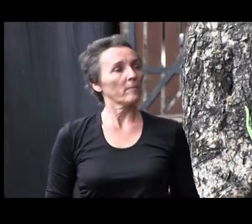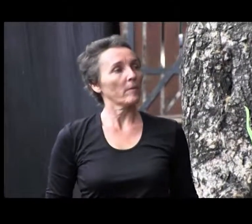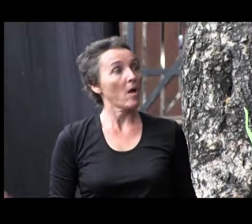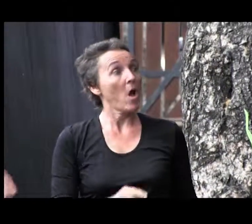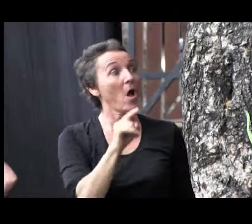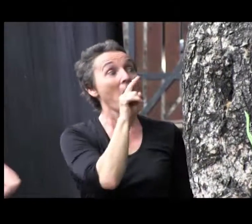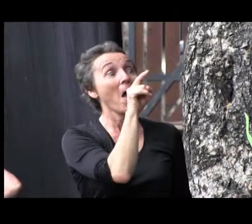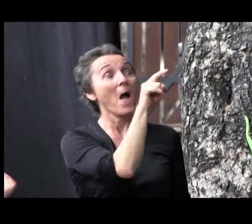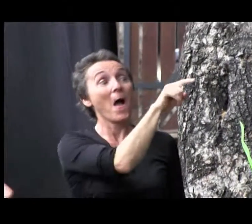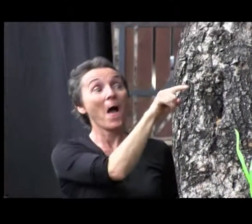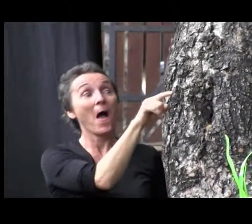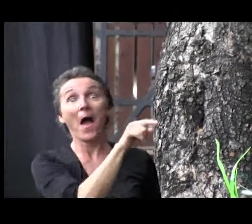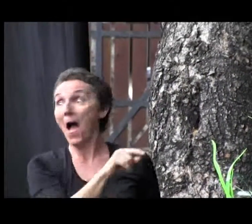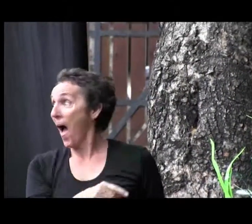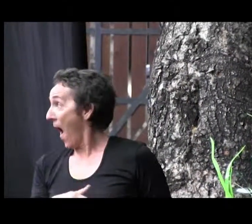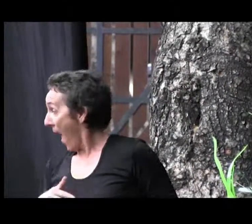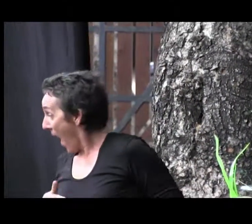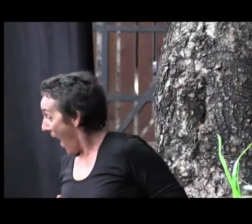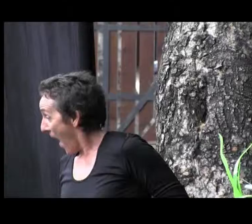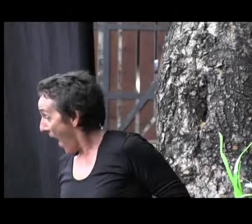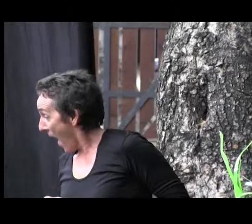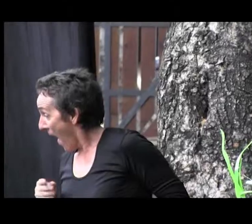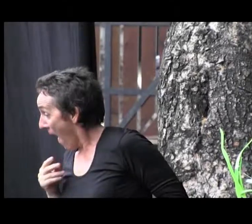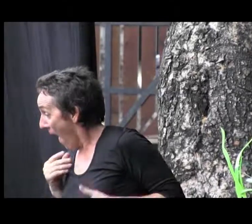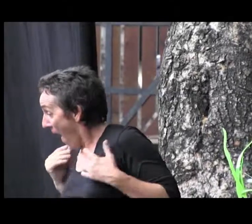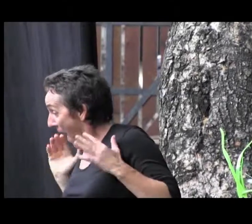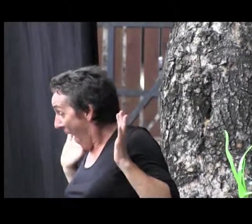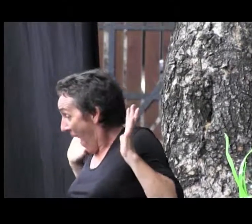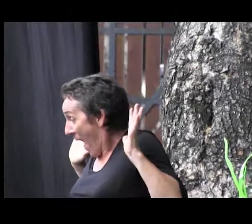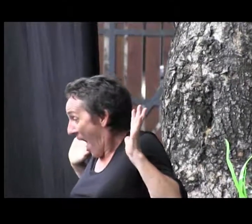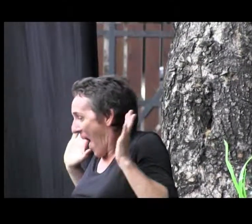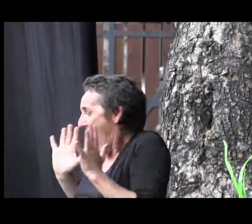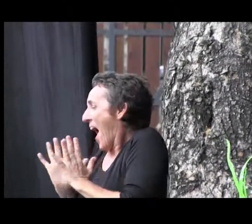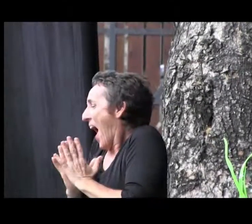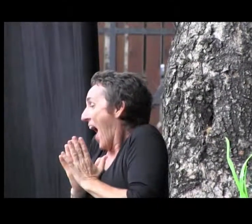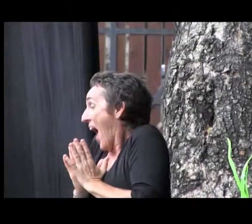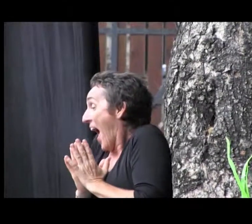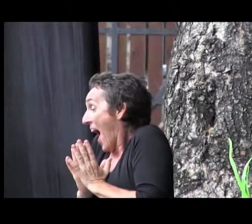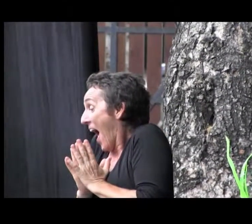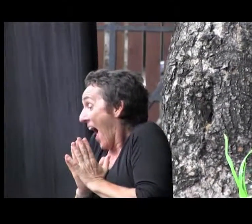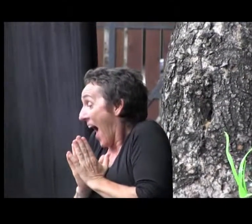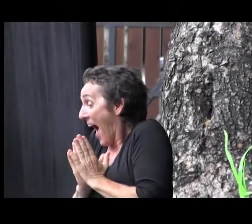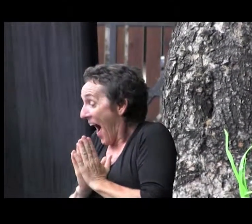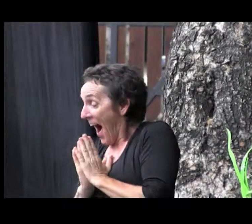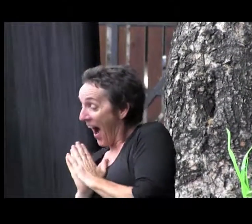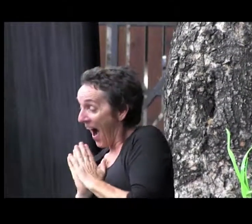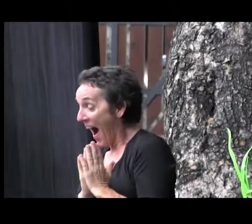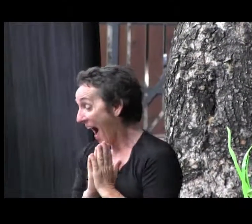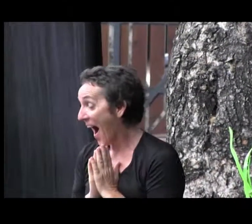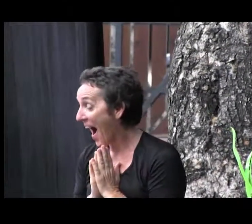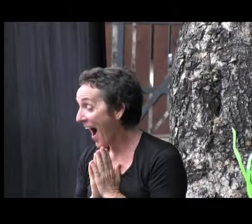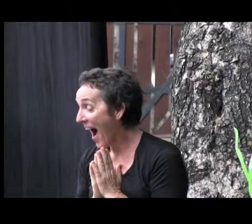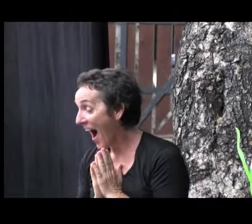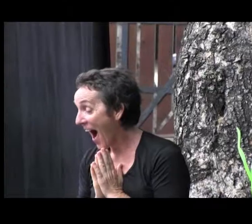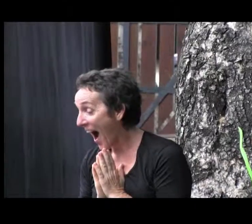animaux, quand l'a vu le bon canard, la reste la bouche grand ouverte, comme ça là. Oh! La